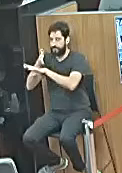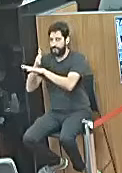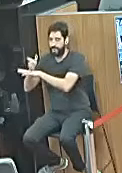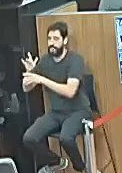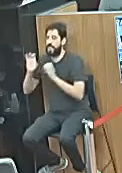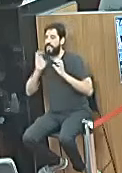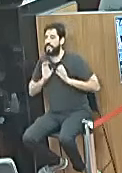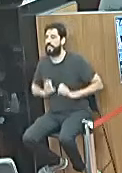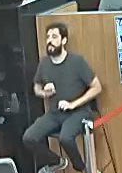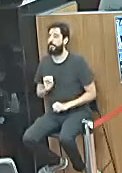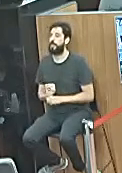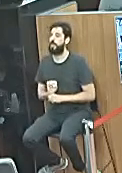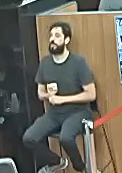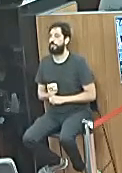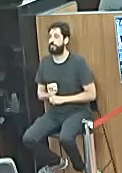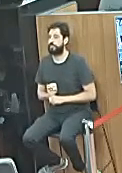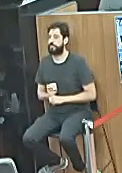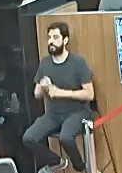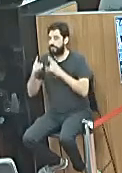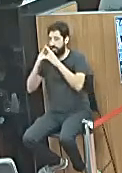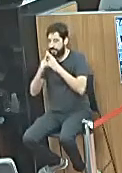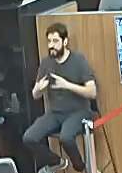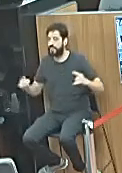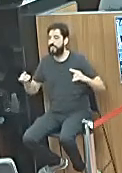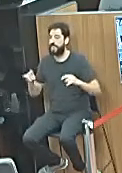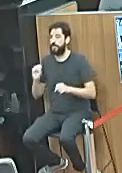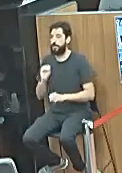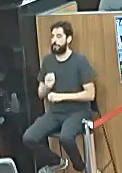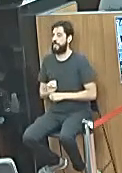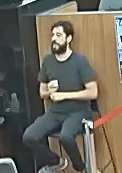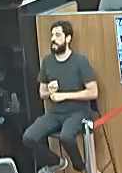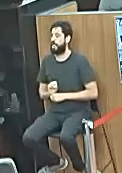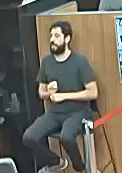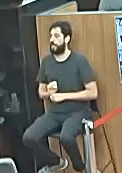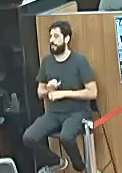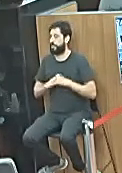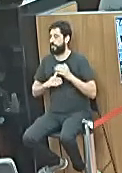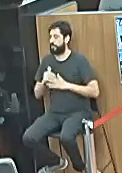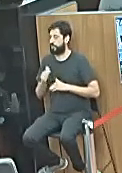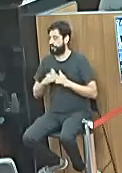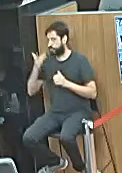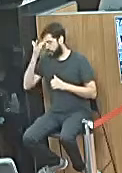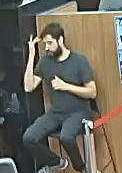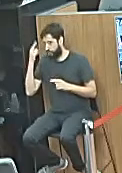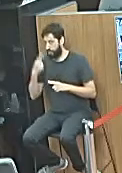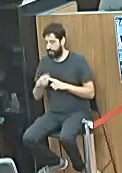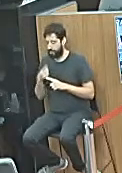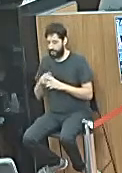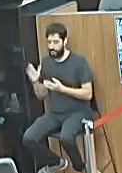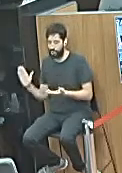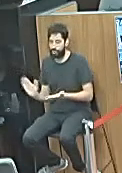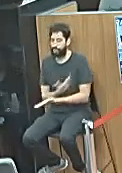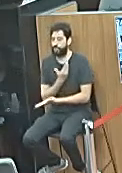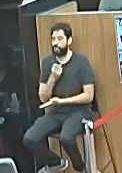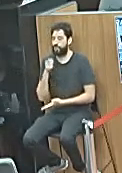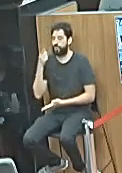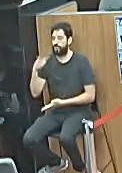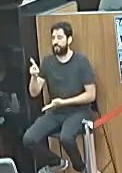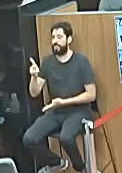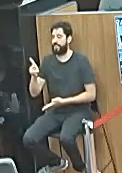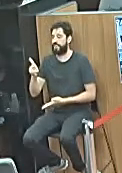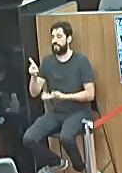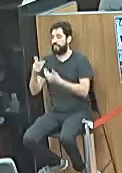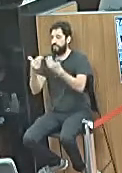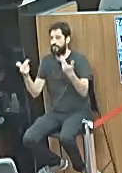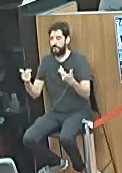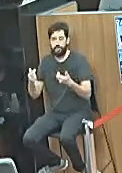cidadão parado circense parado no lugar porque tiraram dele a sua principal essência a ninguém